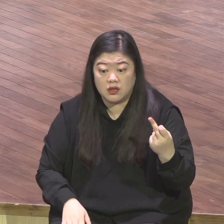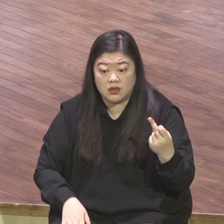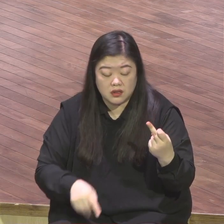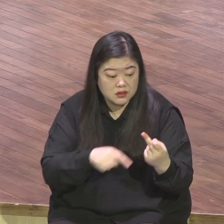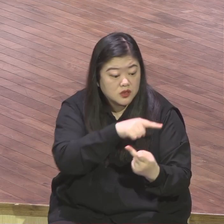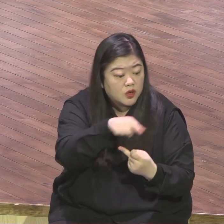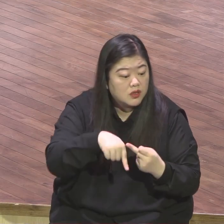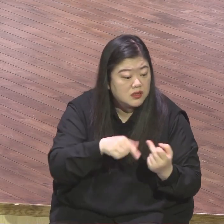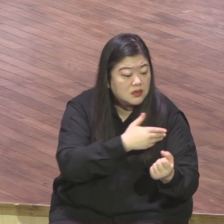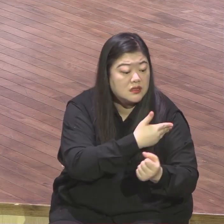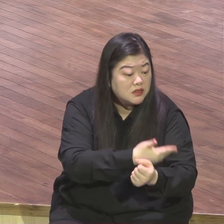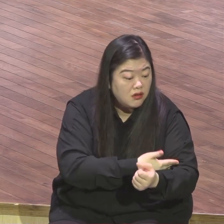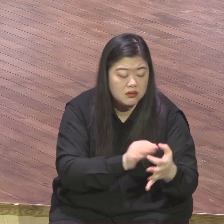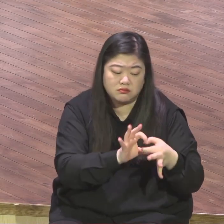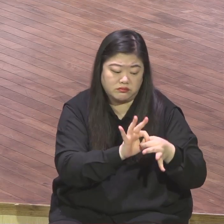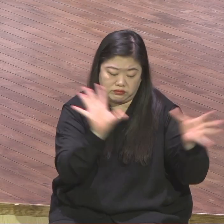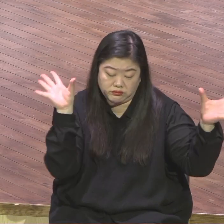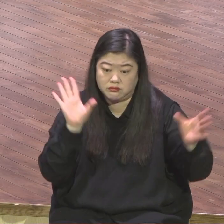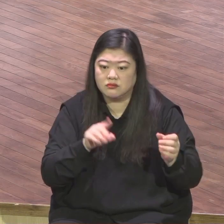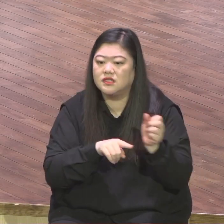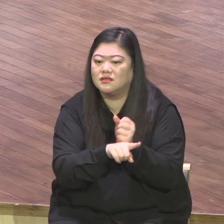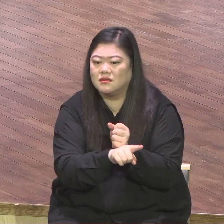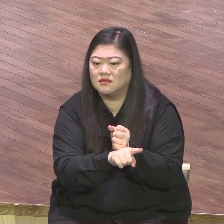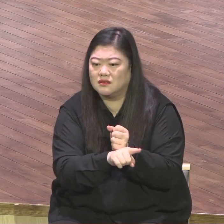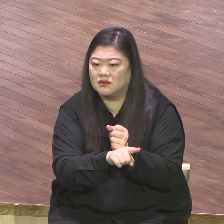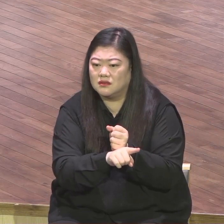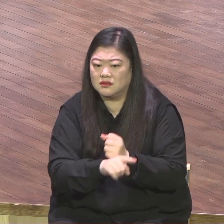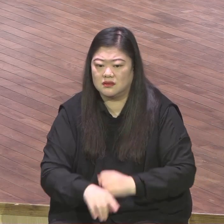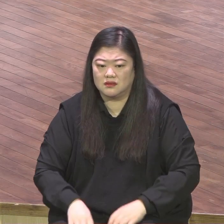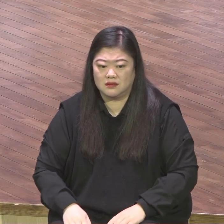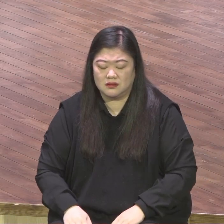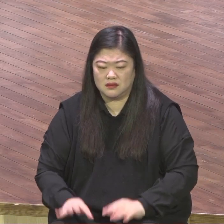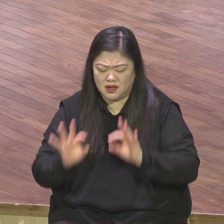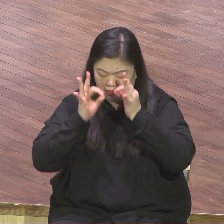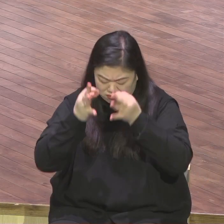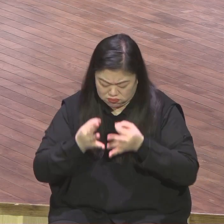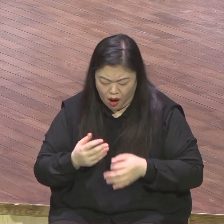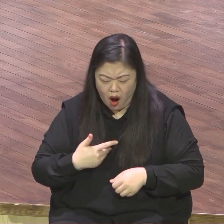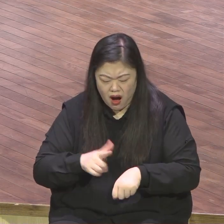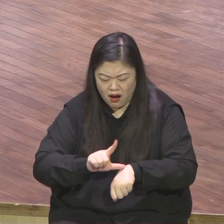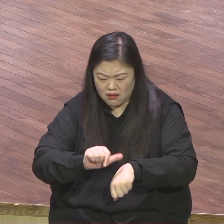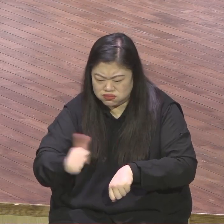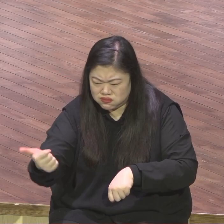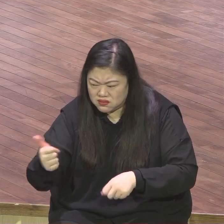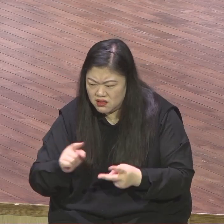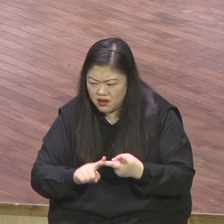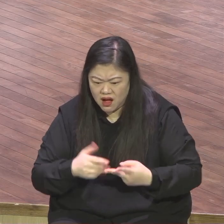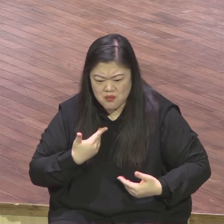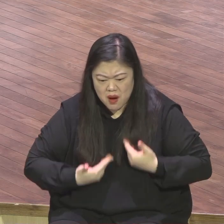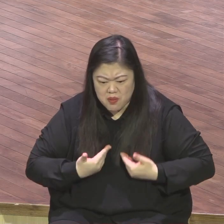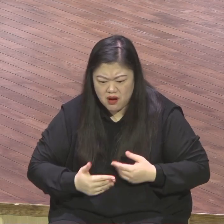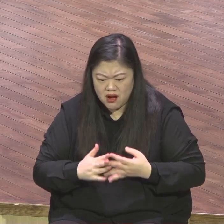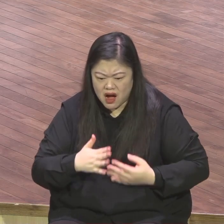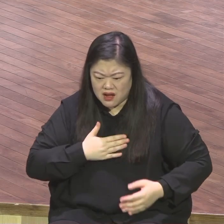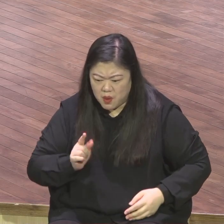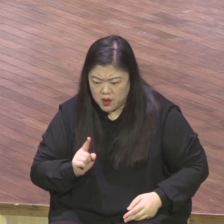여러분 자신 돌아보면 속는단 말이에요. 나는 무능한데, 나는 시간이 없는데,